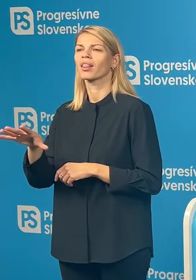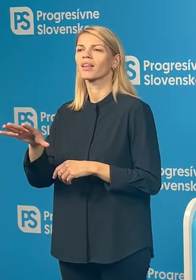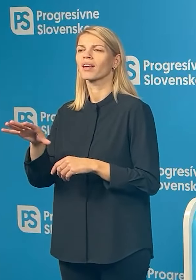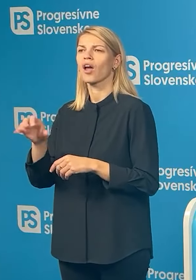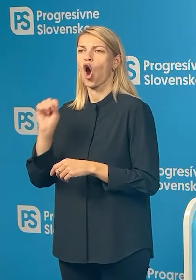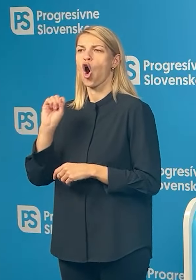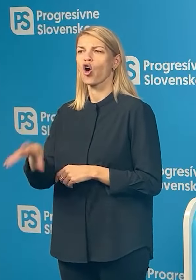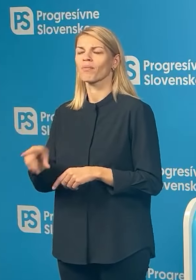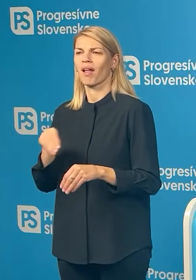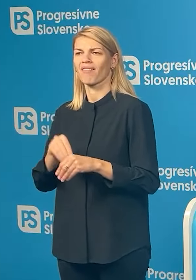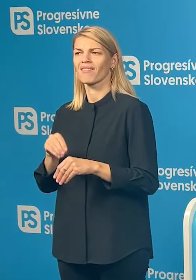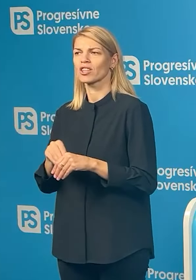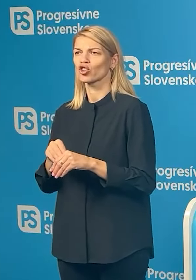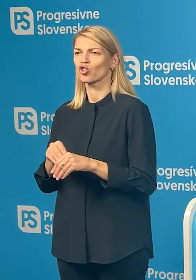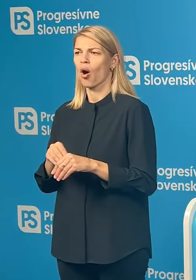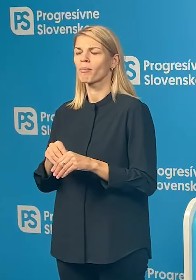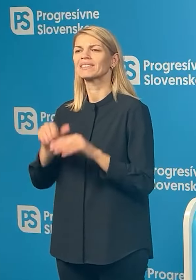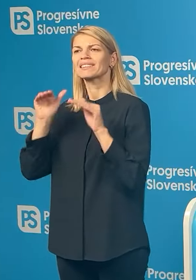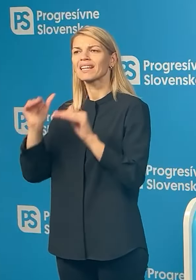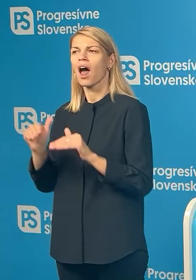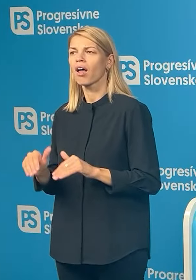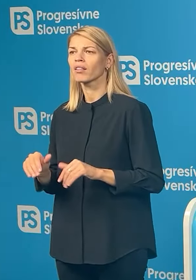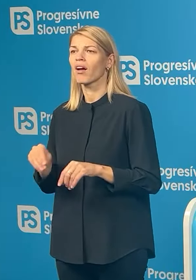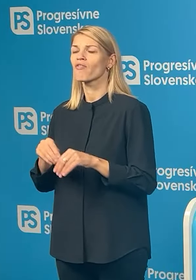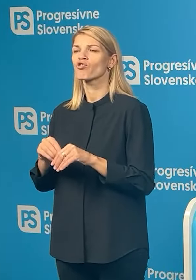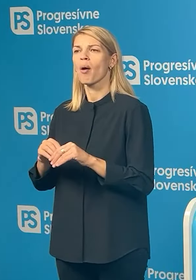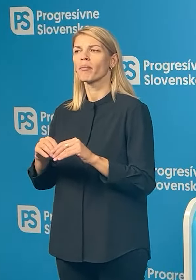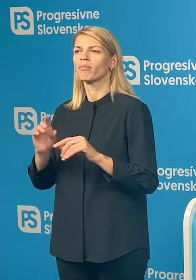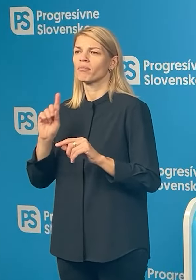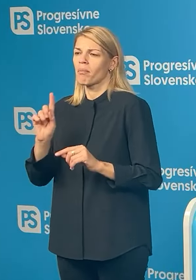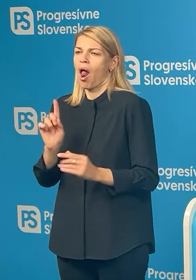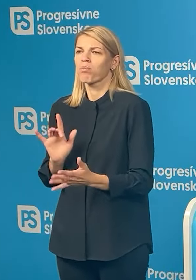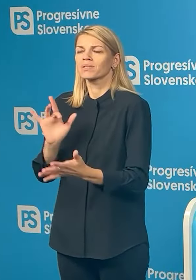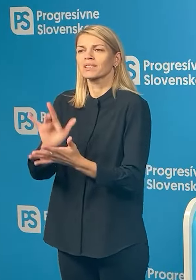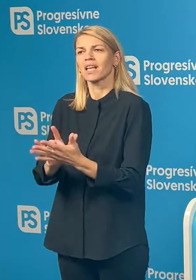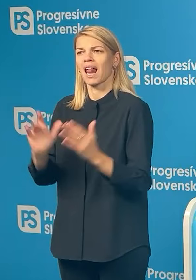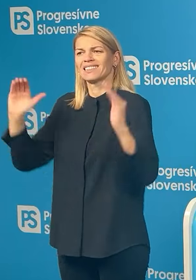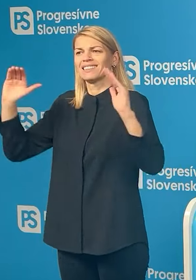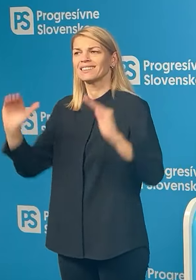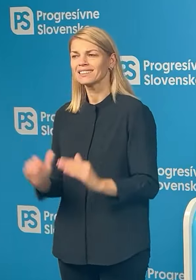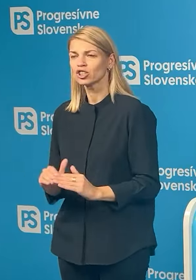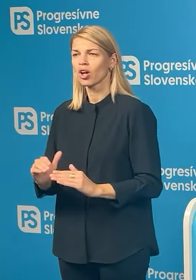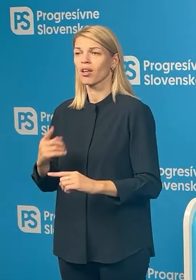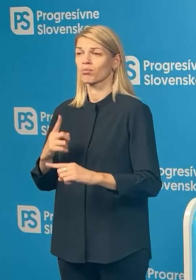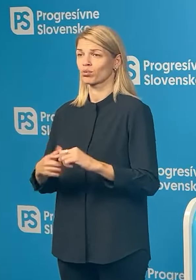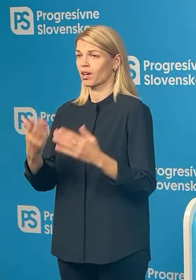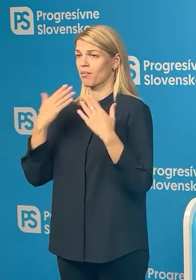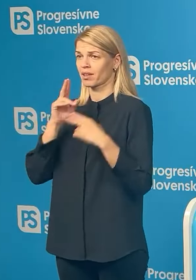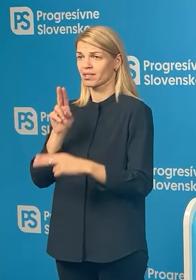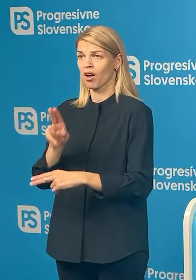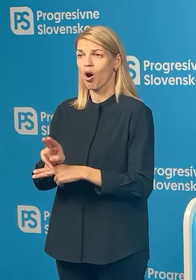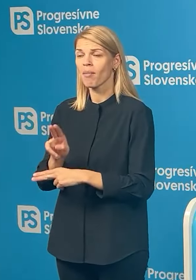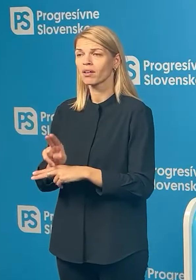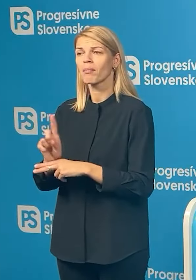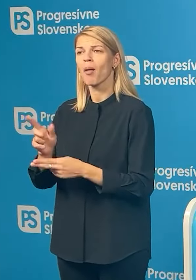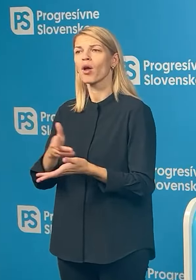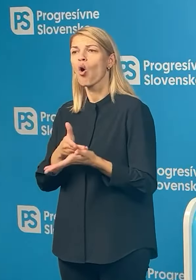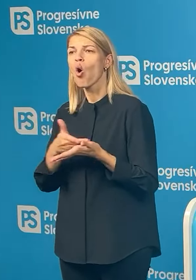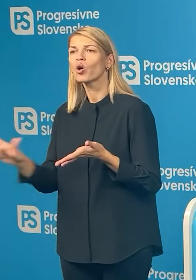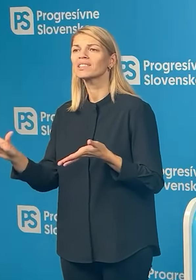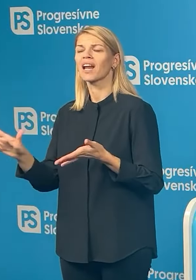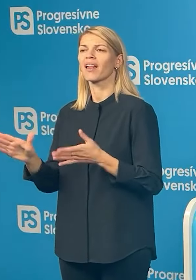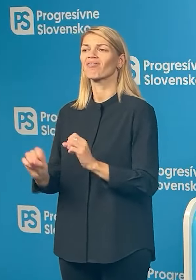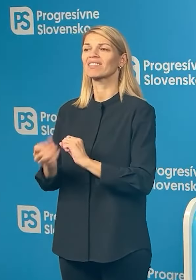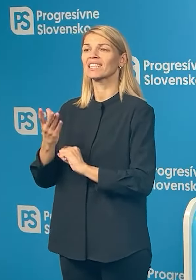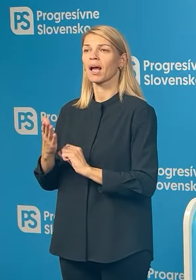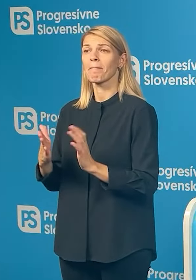skládku, ktorej účelom má byť zníženie skládkovaného odpadu. Ide tiež zároveň o klimatické opatrenie, ktoré má eliminovať vznik metánu